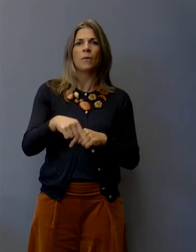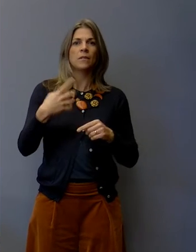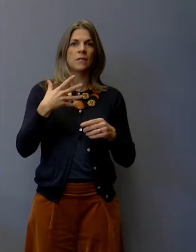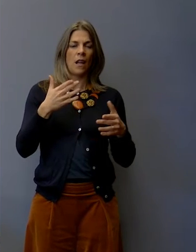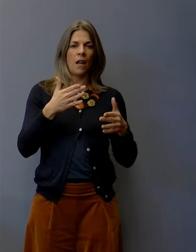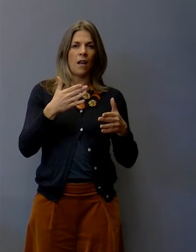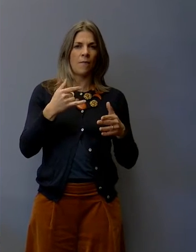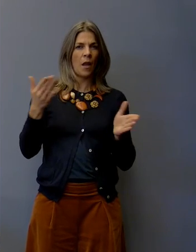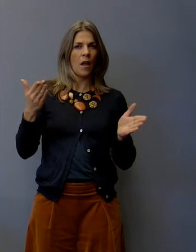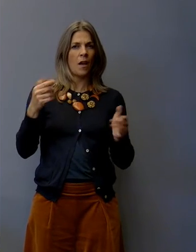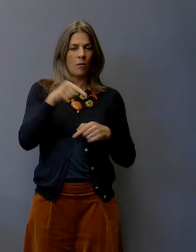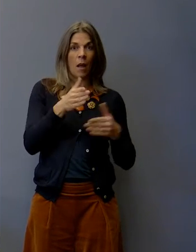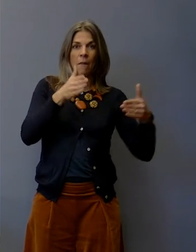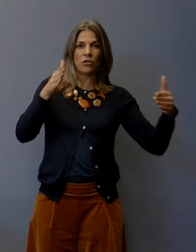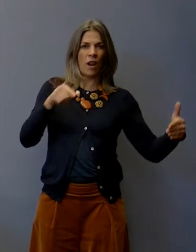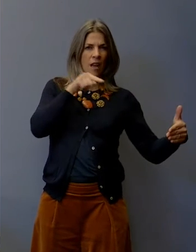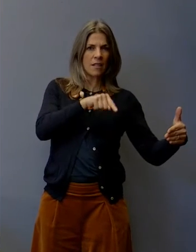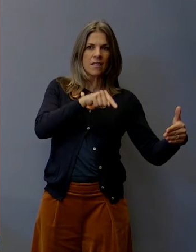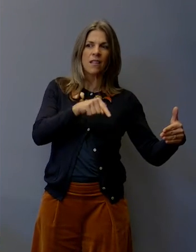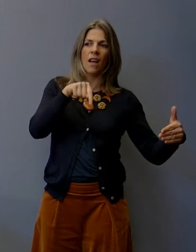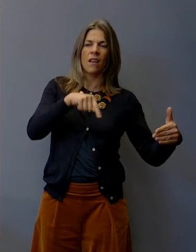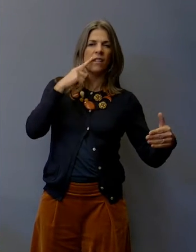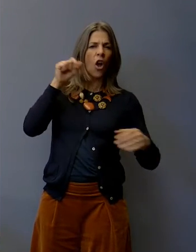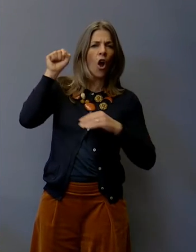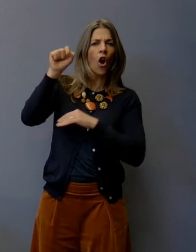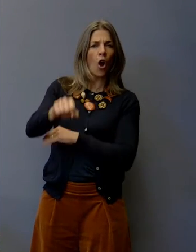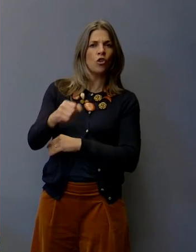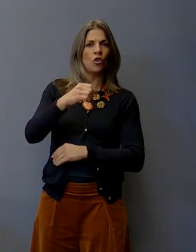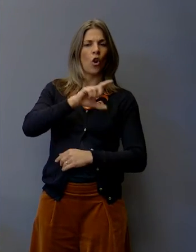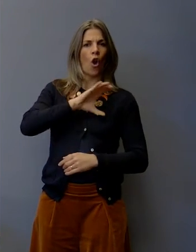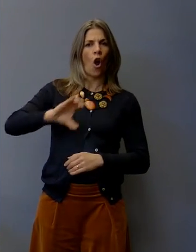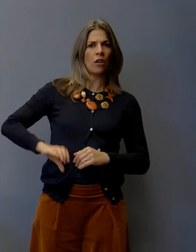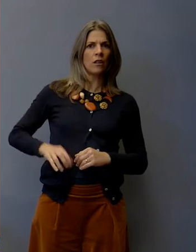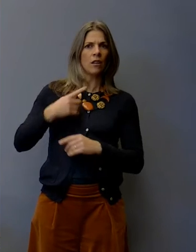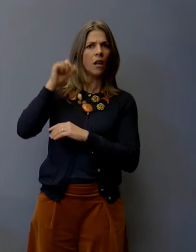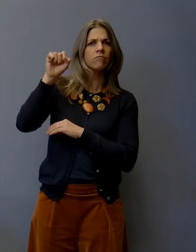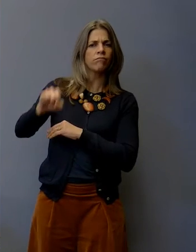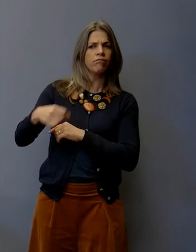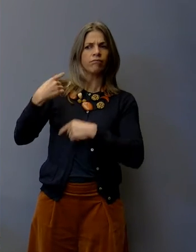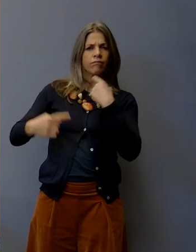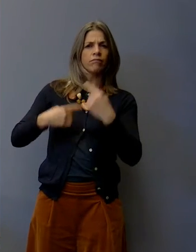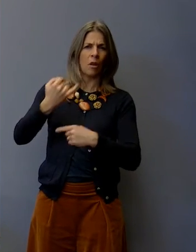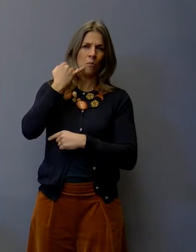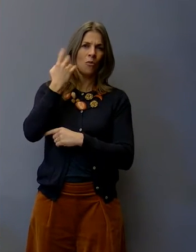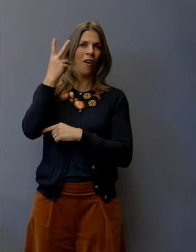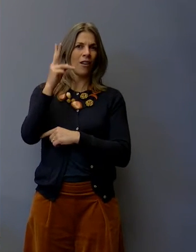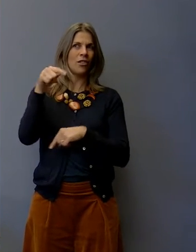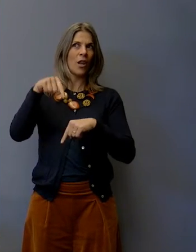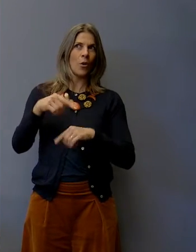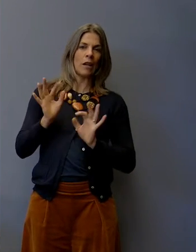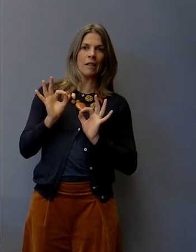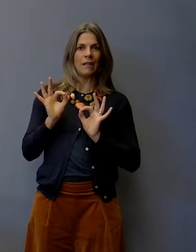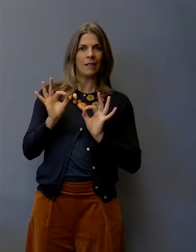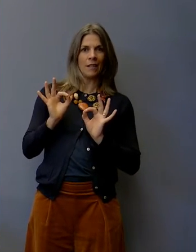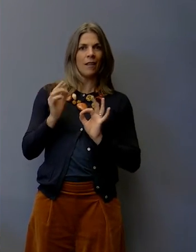vilmente sul governo del premier con te tutte le volte in cui genova si sono verificate problematiche importanti che riguardavano il